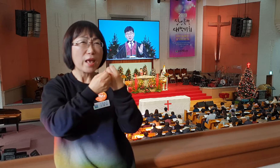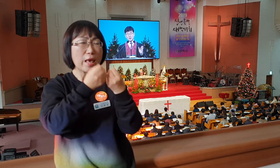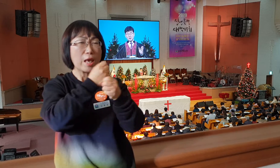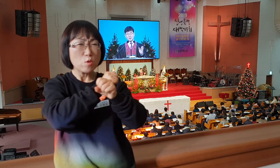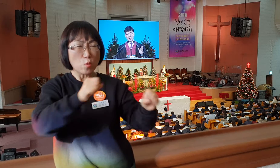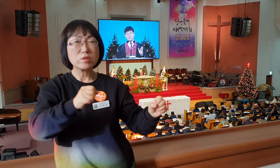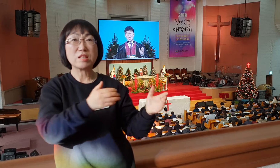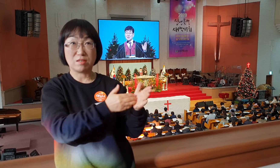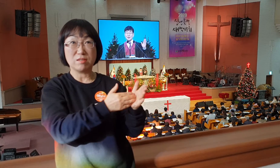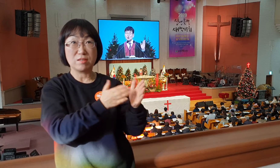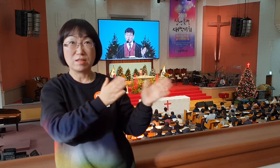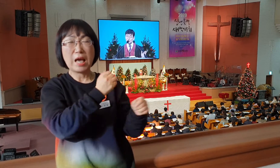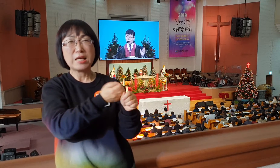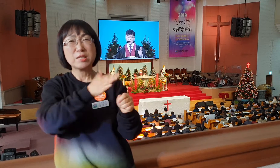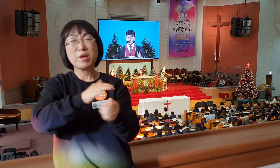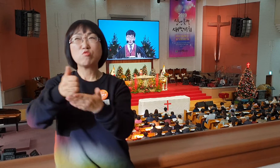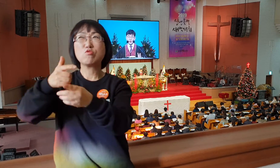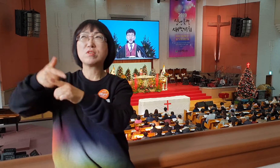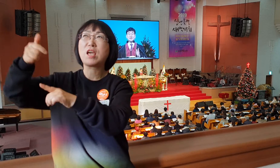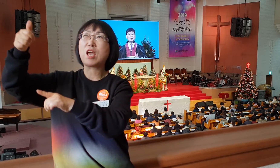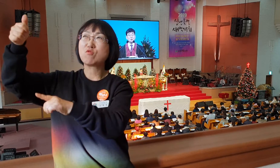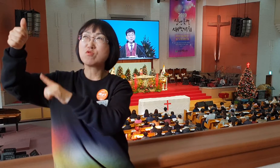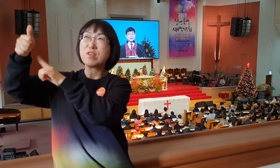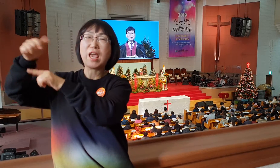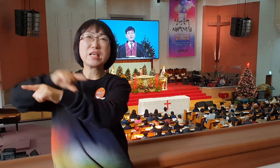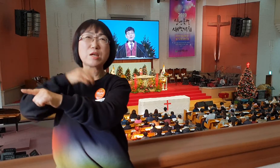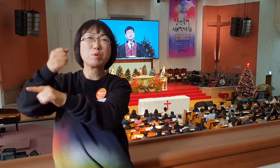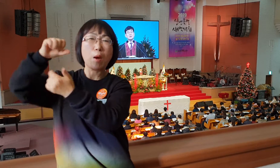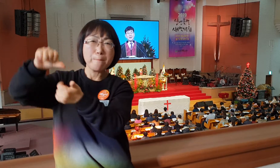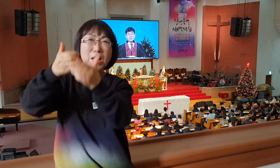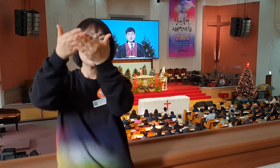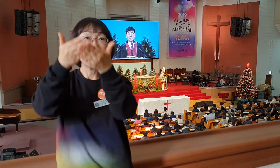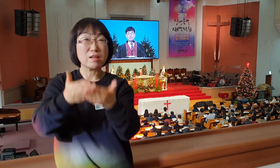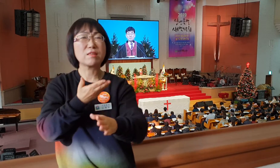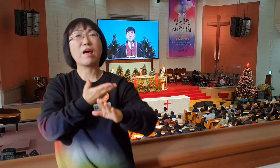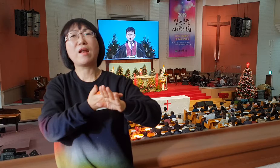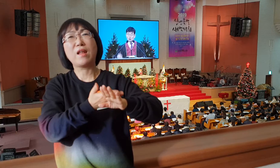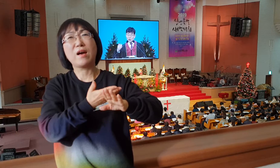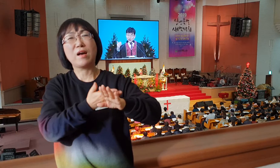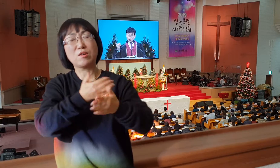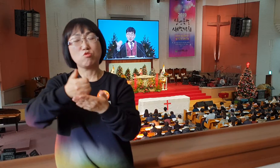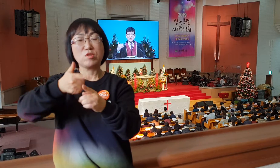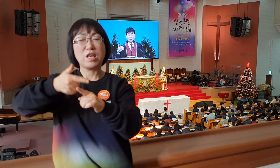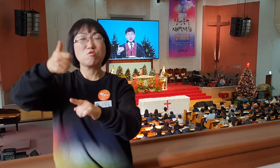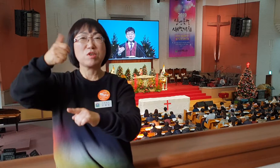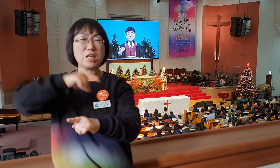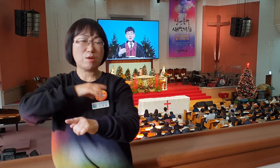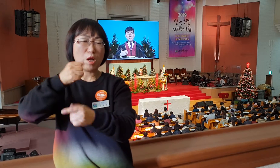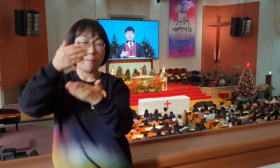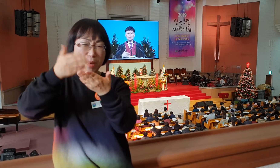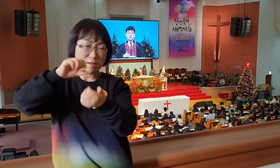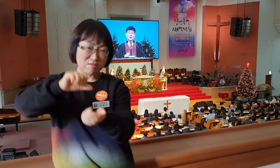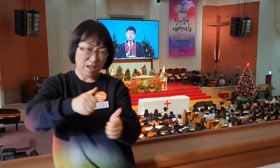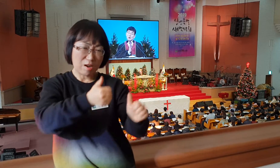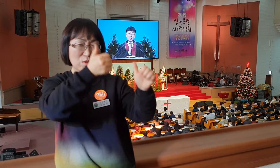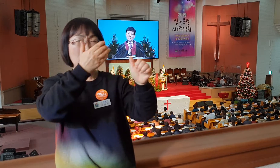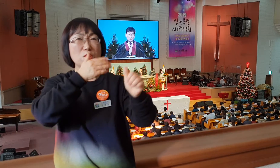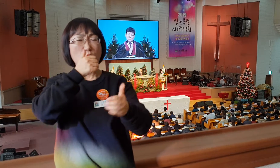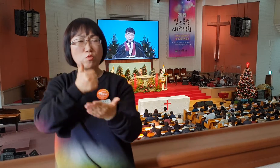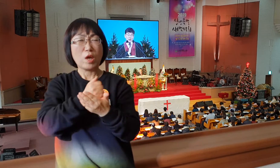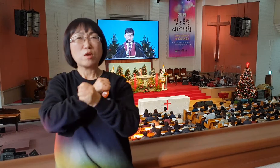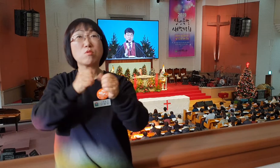용서에서 끝입니다. 하지만 주 예수의 이름으로 받는 세례는 다릅니다. 주 예수의 이름으로 받는 세례는 내